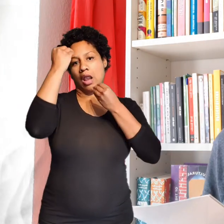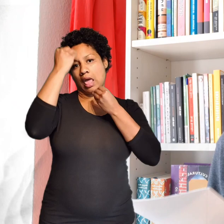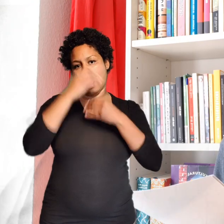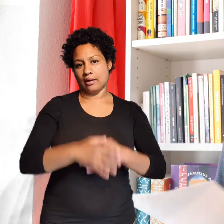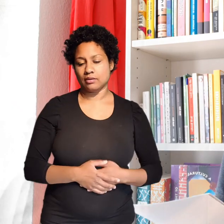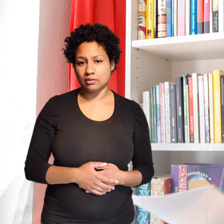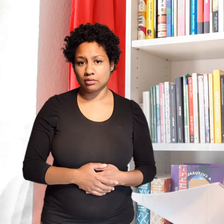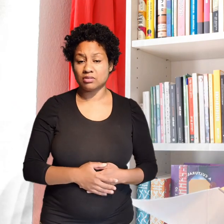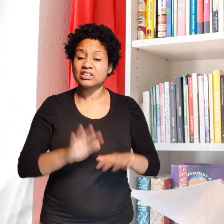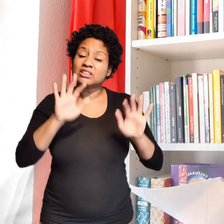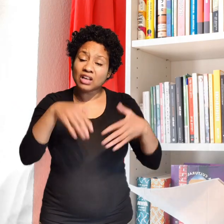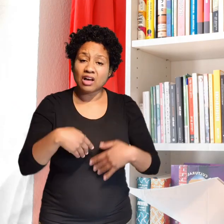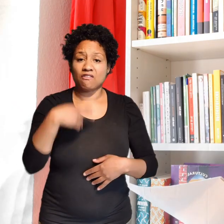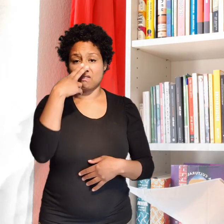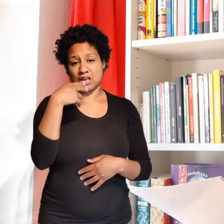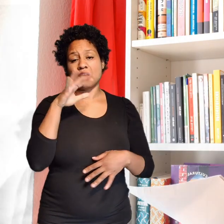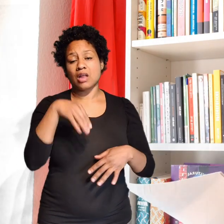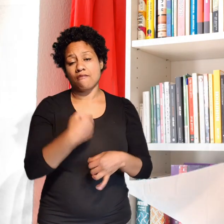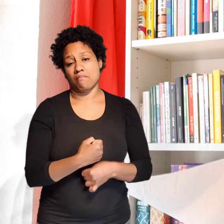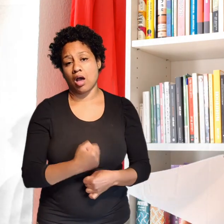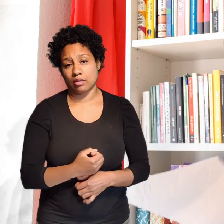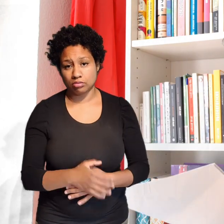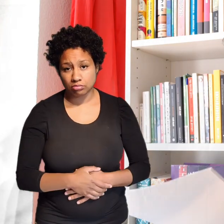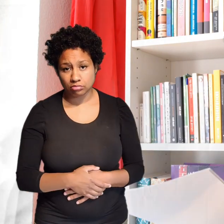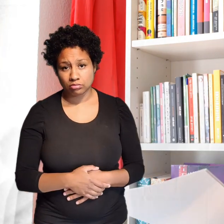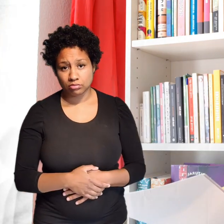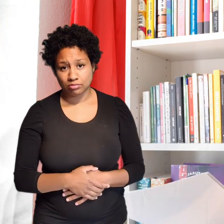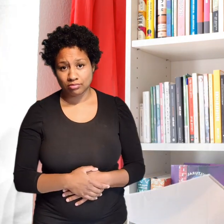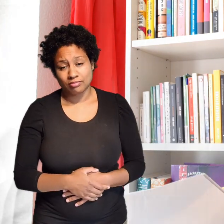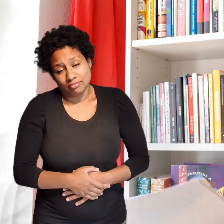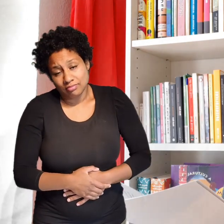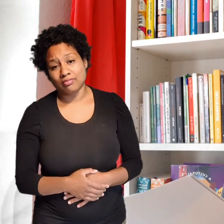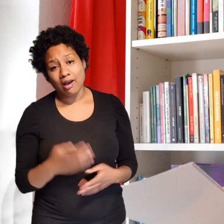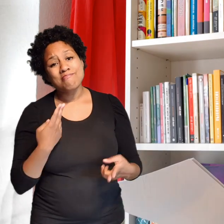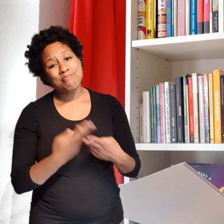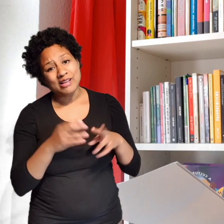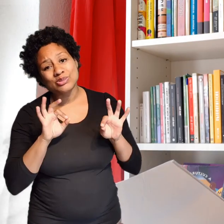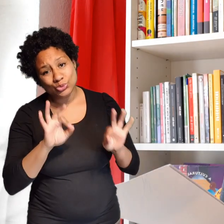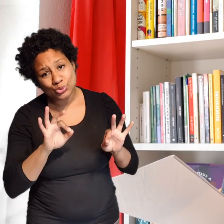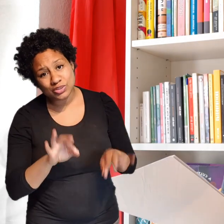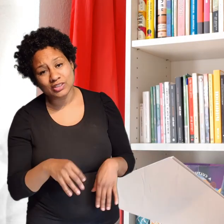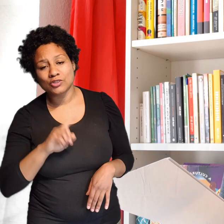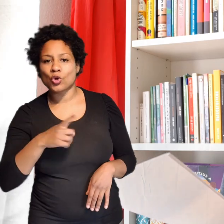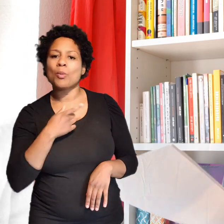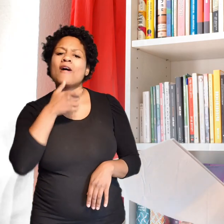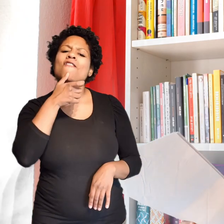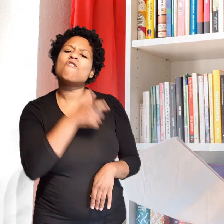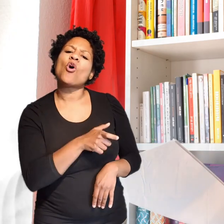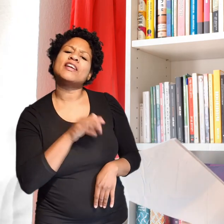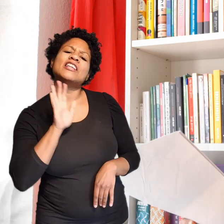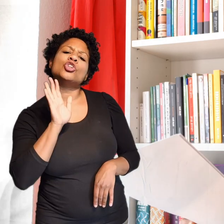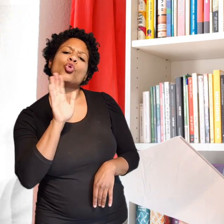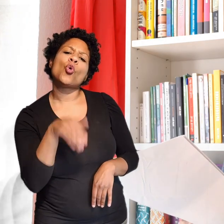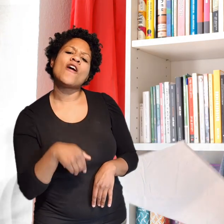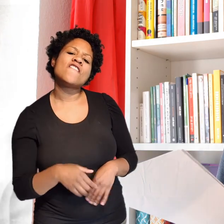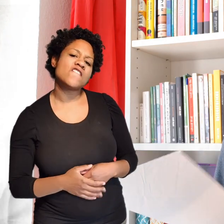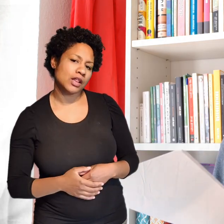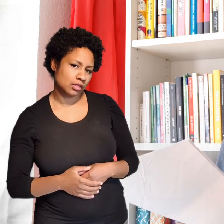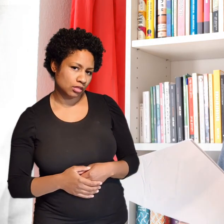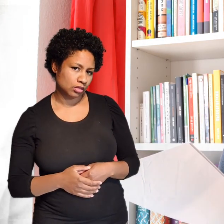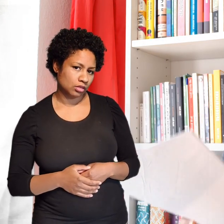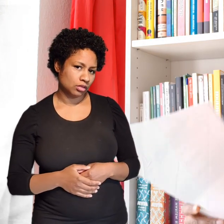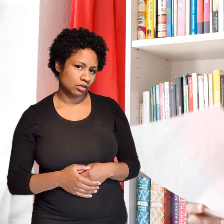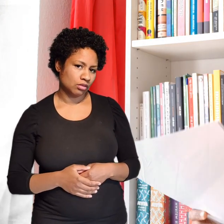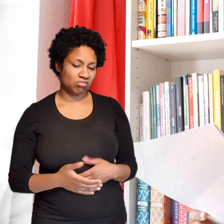dürfen Fehler machen. Ja, und da es gerade sehr gut passt, noch ein Hinweis bezüglich des Wortes